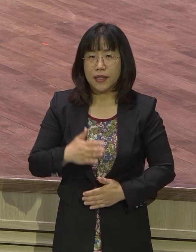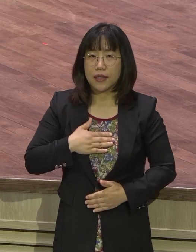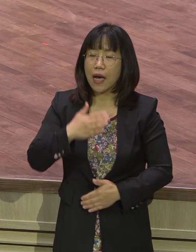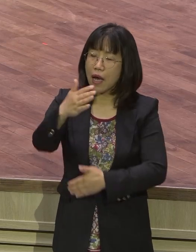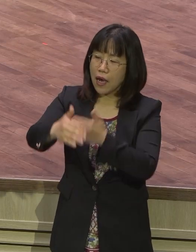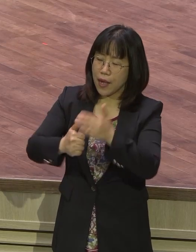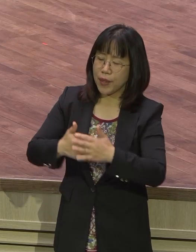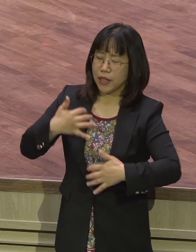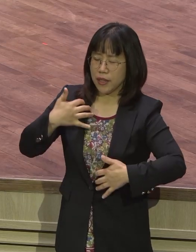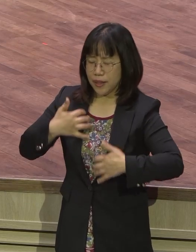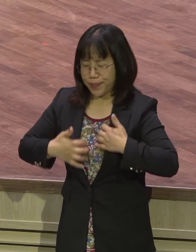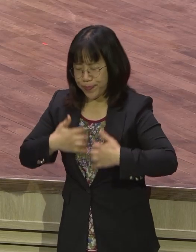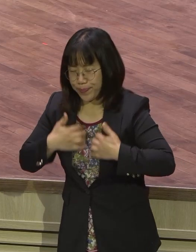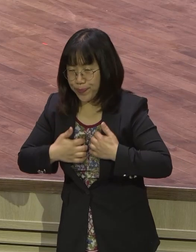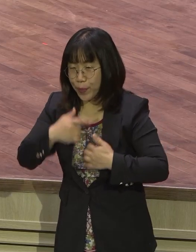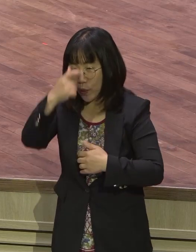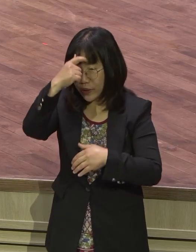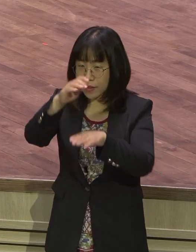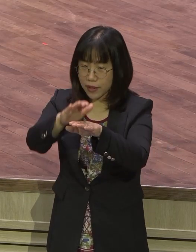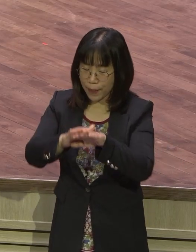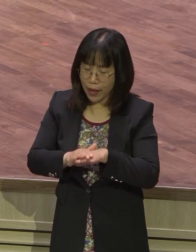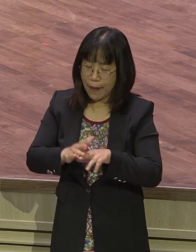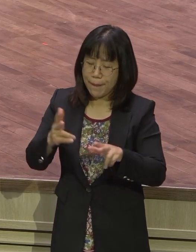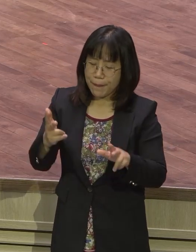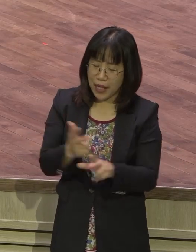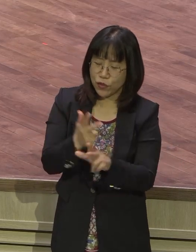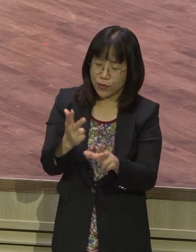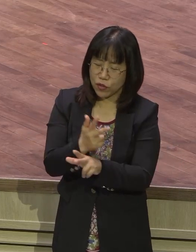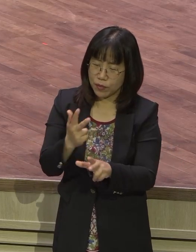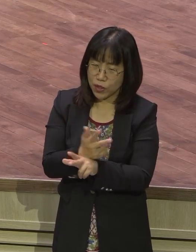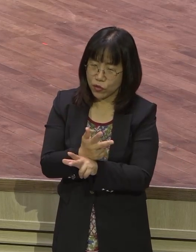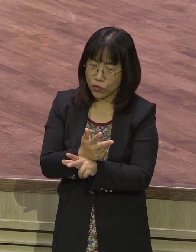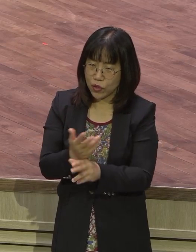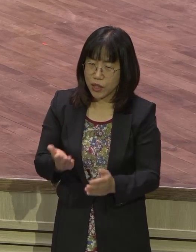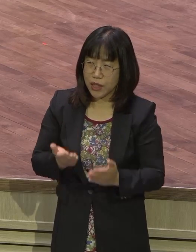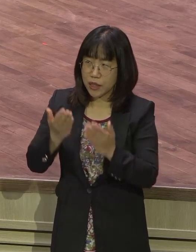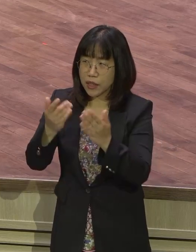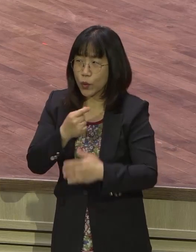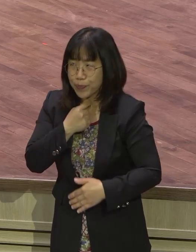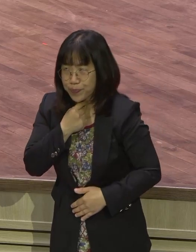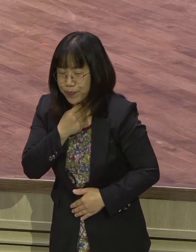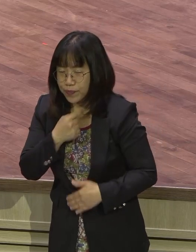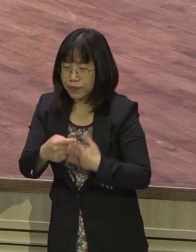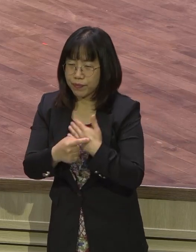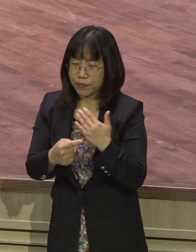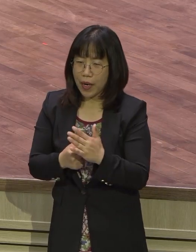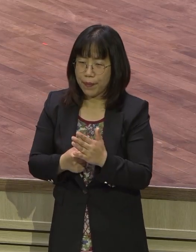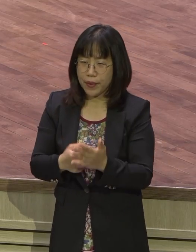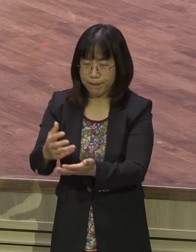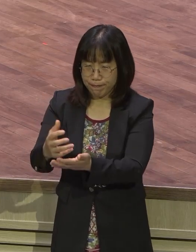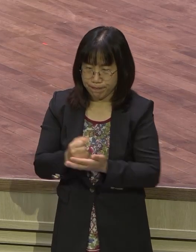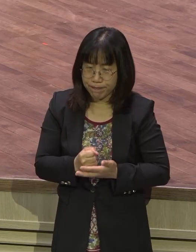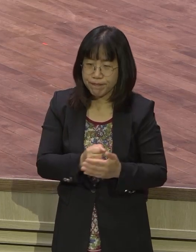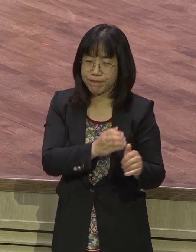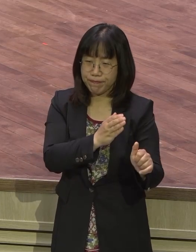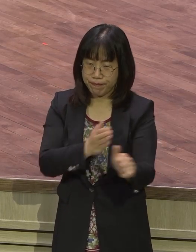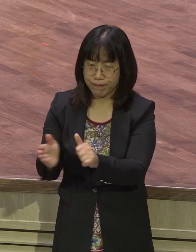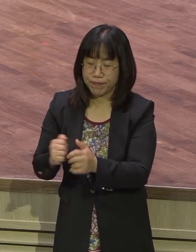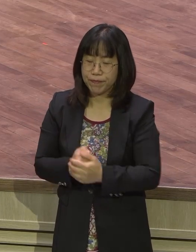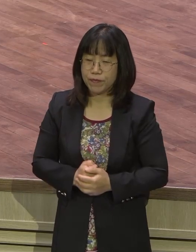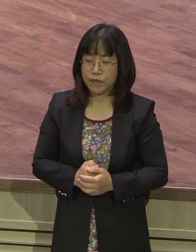기뻐받으시는 예배를 매주 드려야지 딱 그 마음을 먹어보세요. 예배가